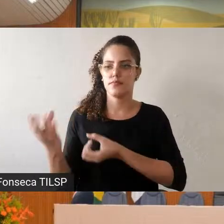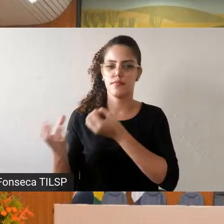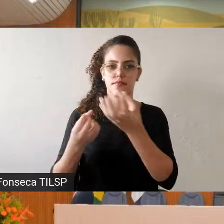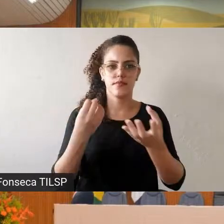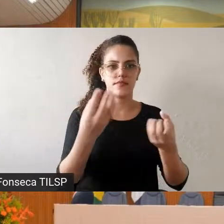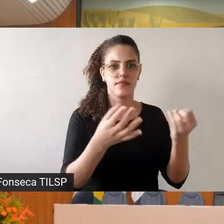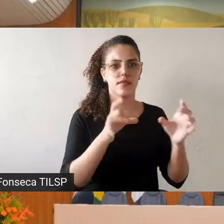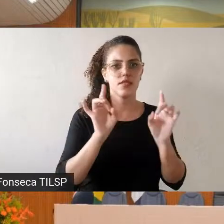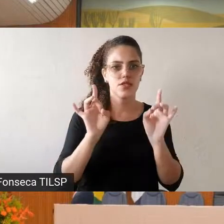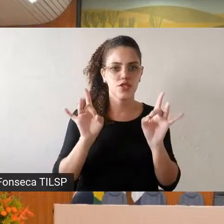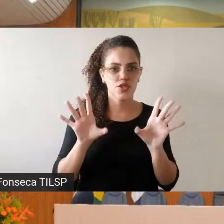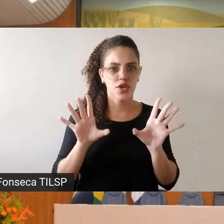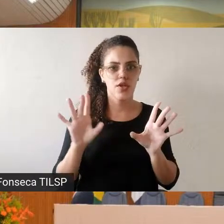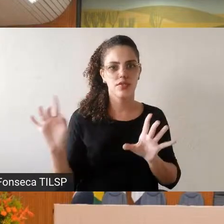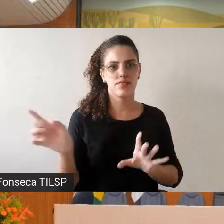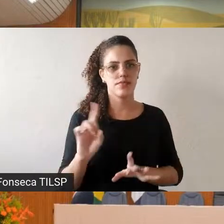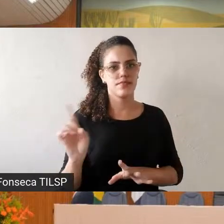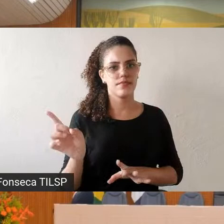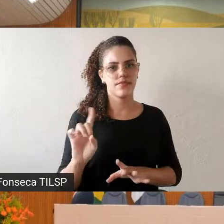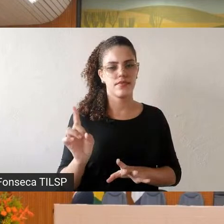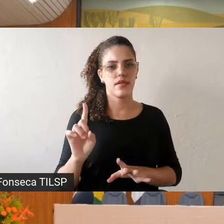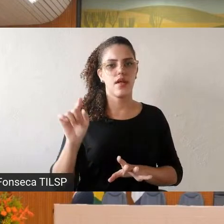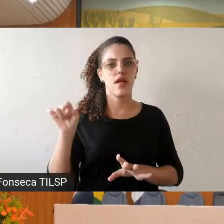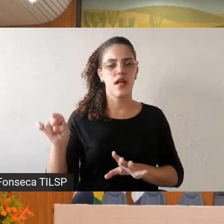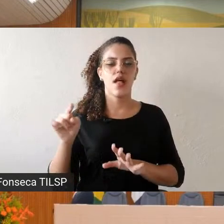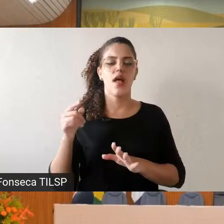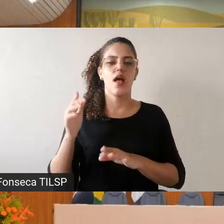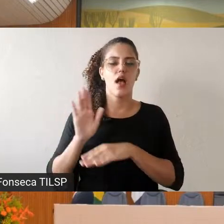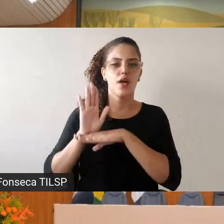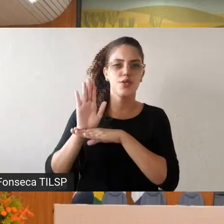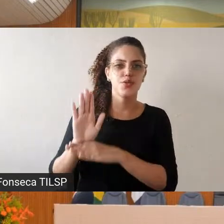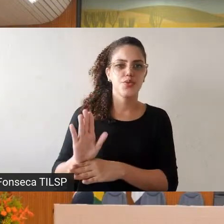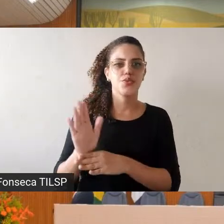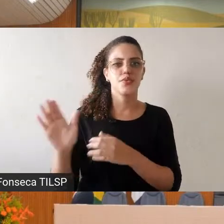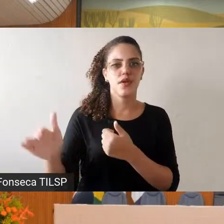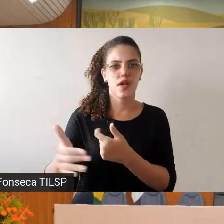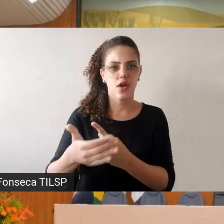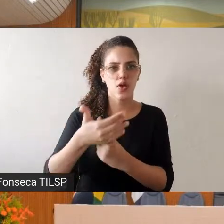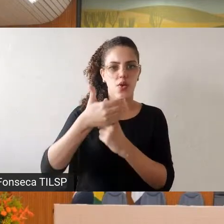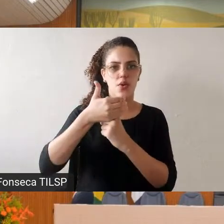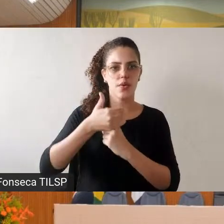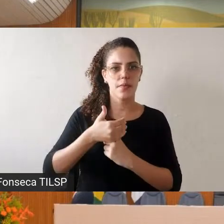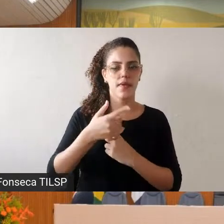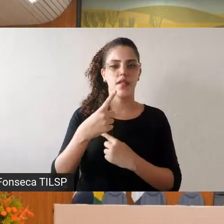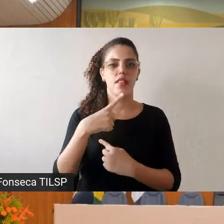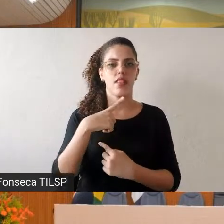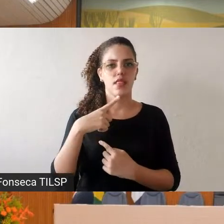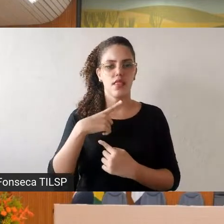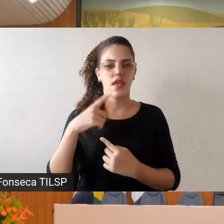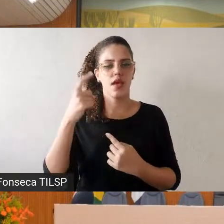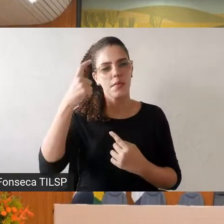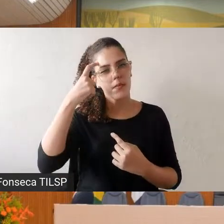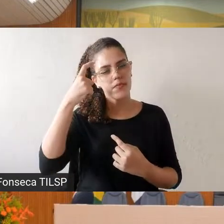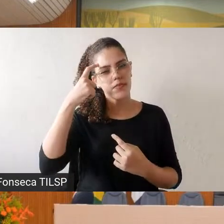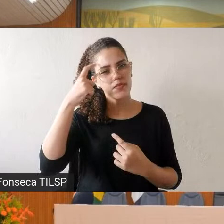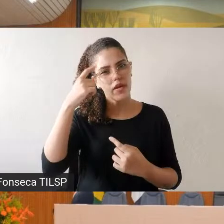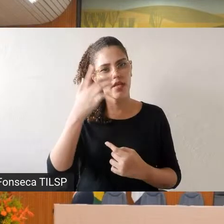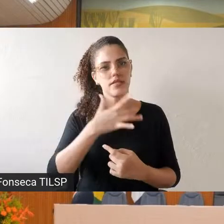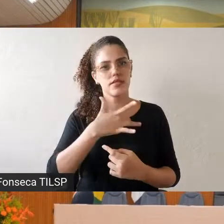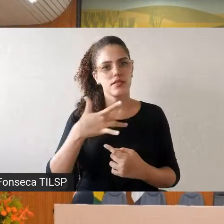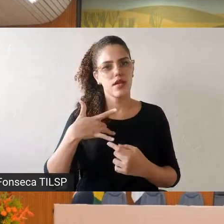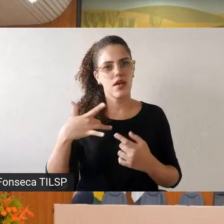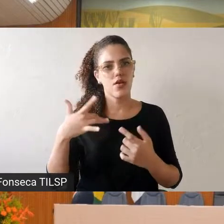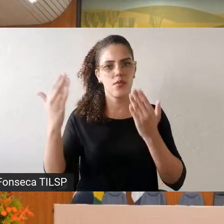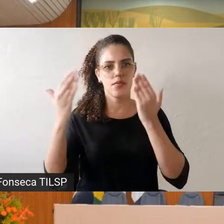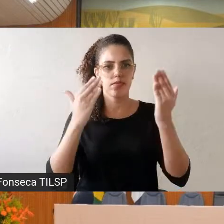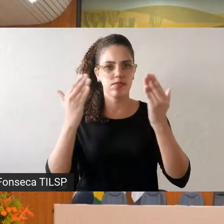acolhimento, que tem um programa de saúde mental, que tem um auxílio de atenção à saúde, que tem uma preocupação